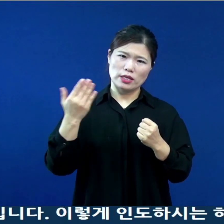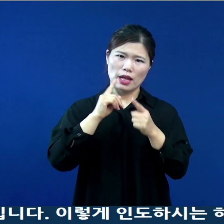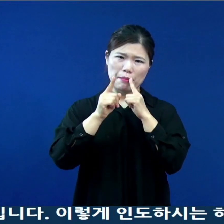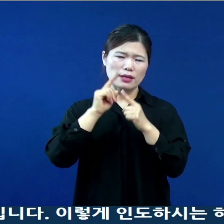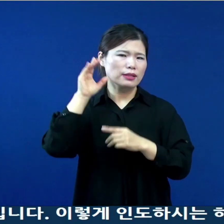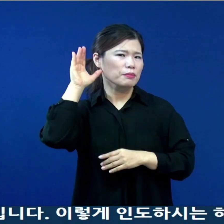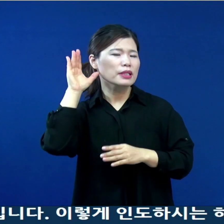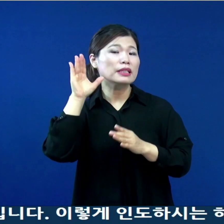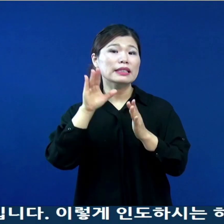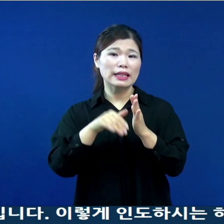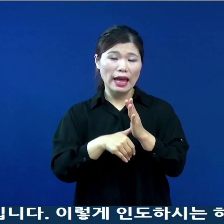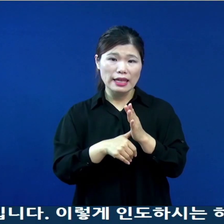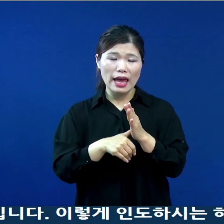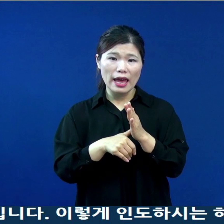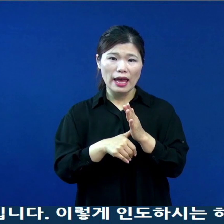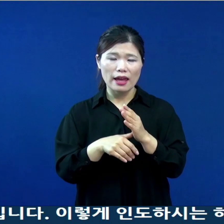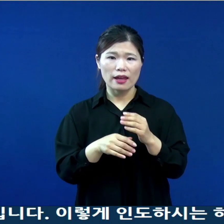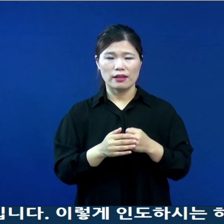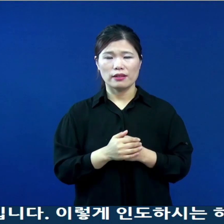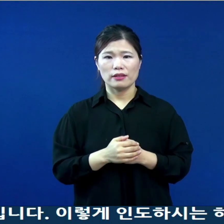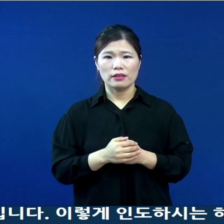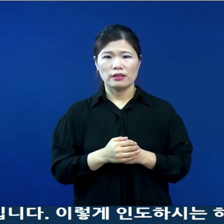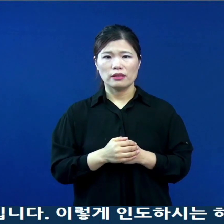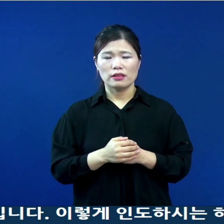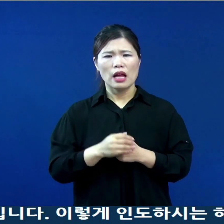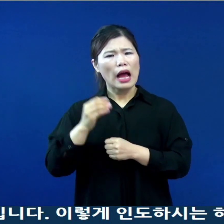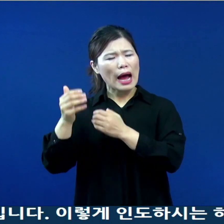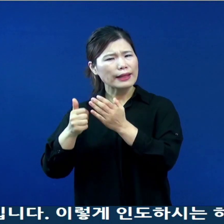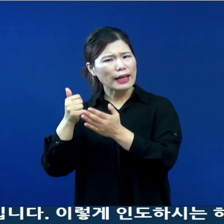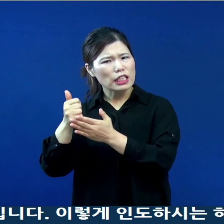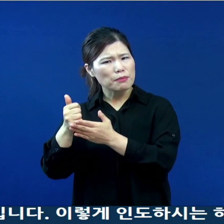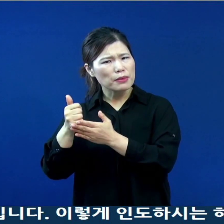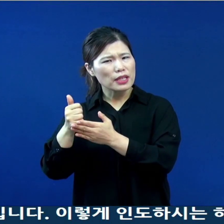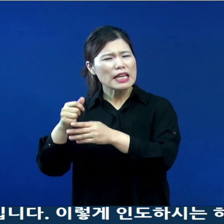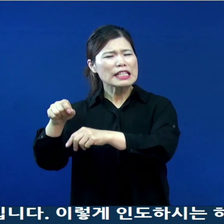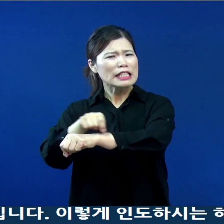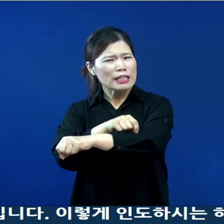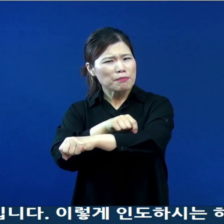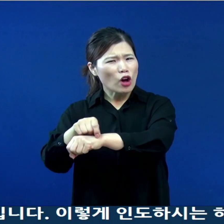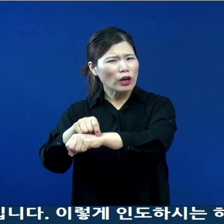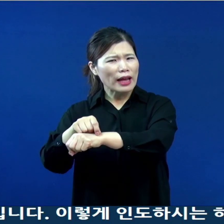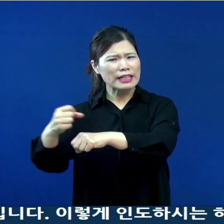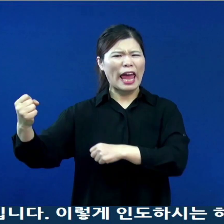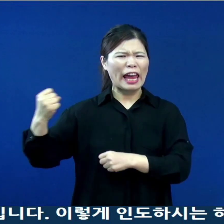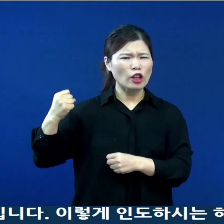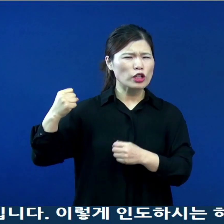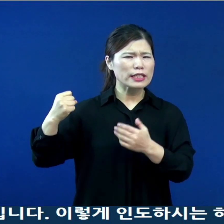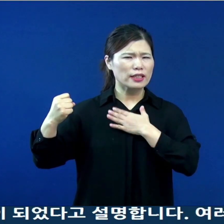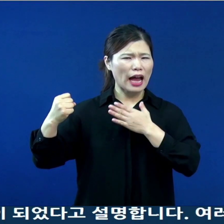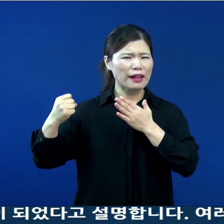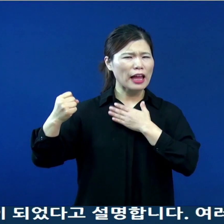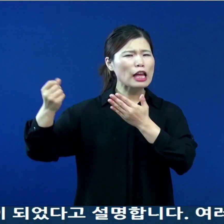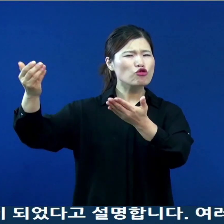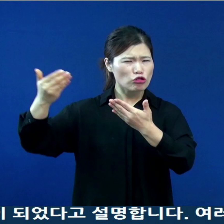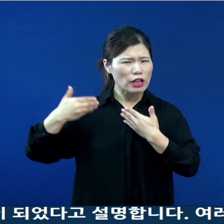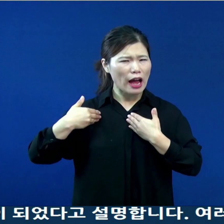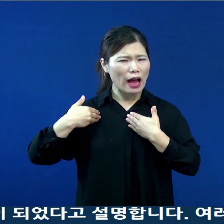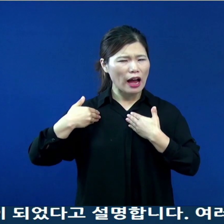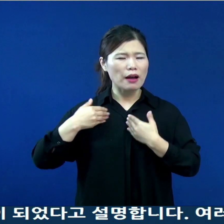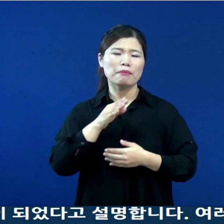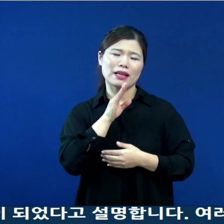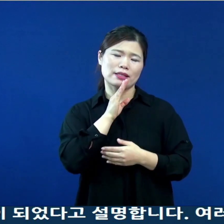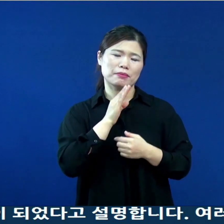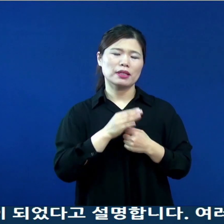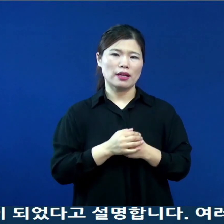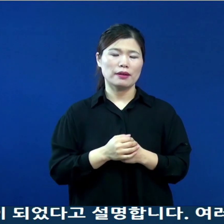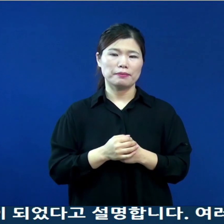때 1차적으로 하나님이 특별한 에너지를 우리에게 공급해 주신다 이렇게 이해하는 거 맞습니다.